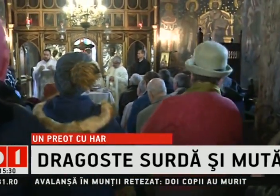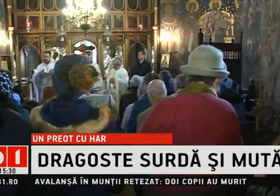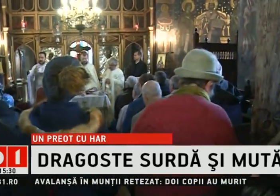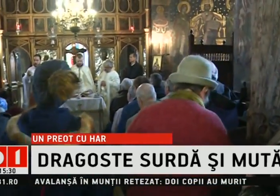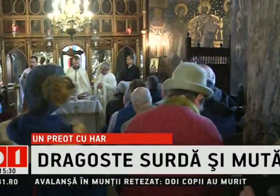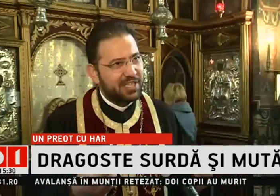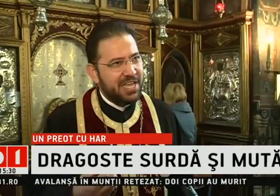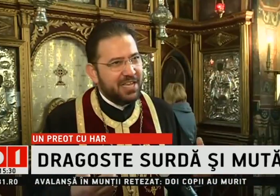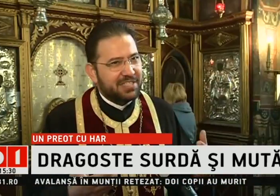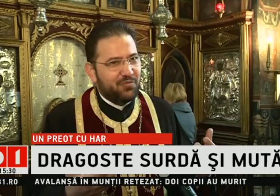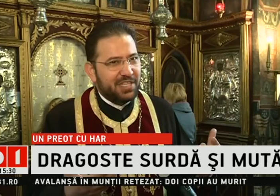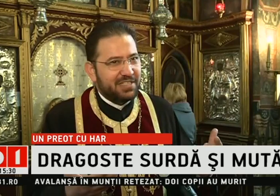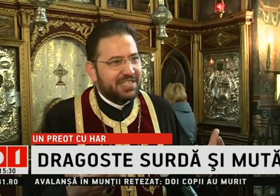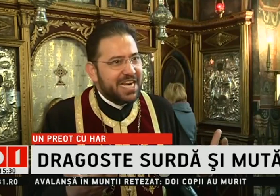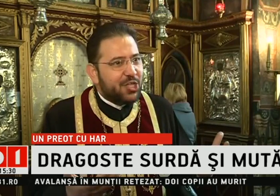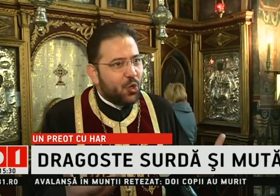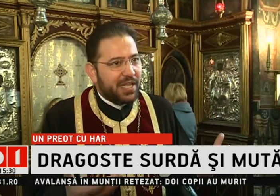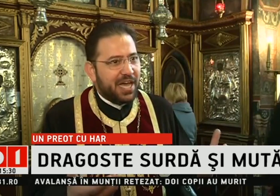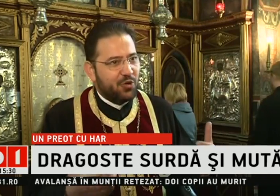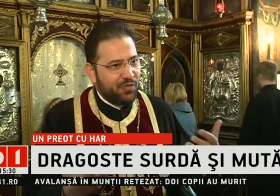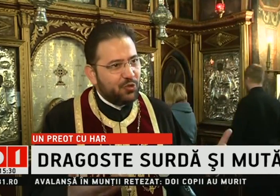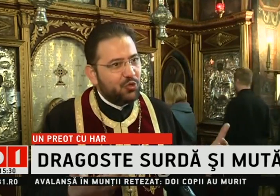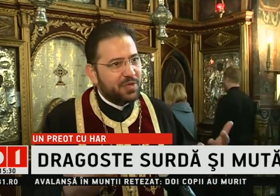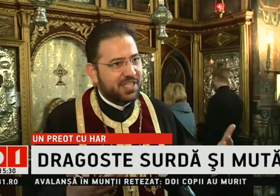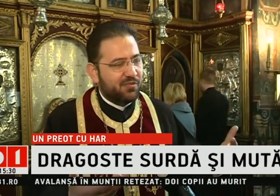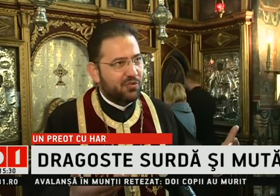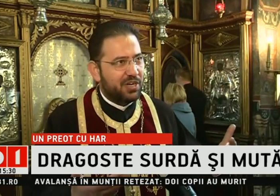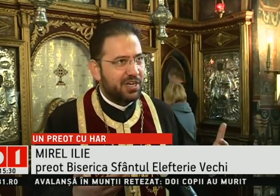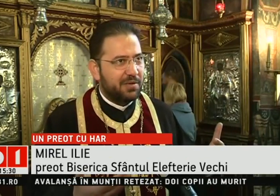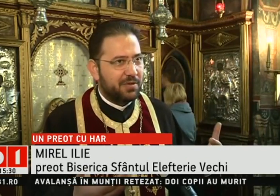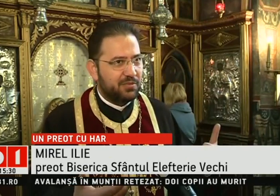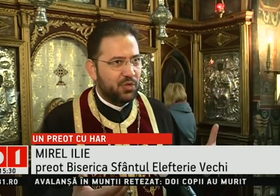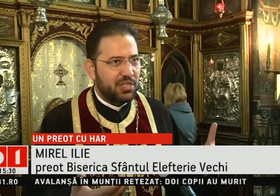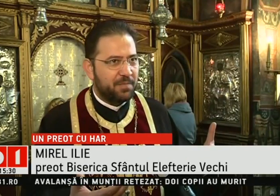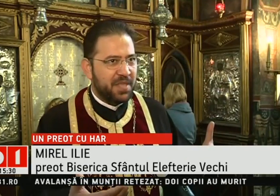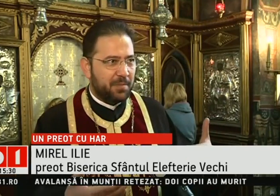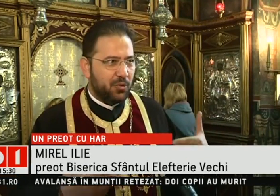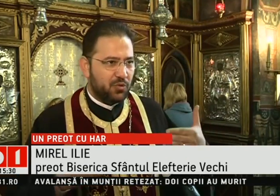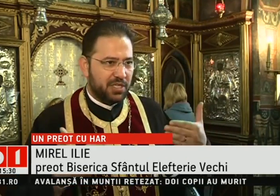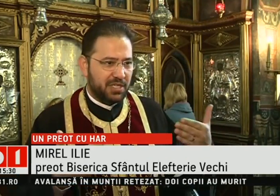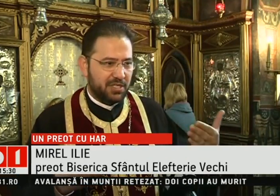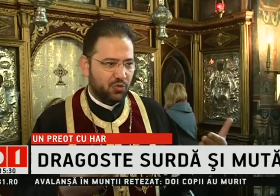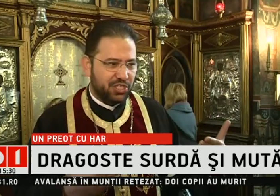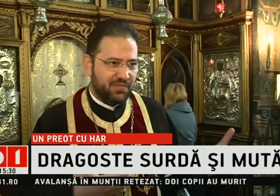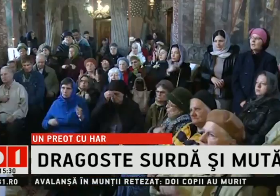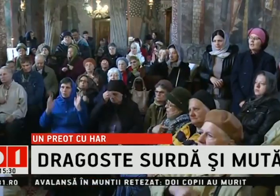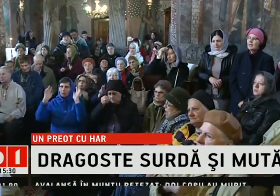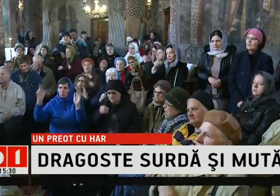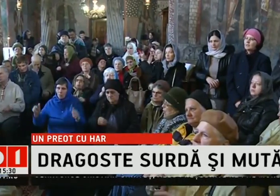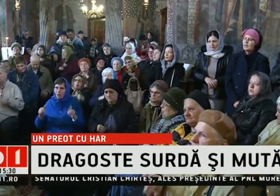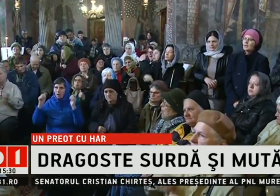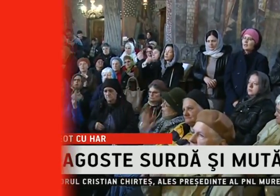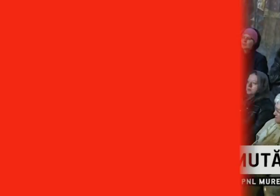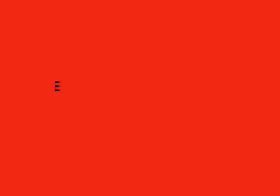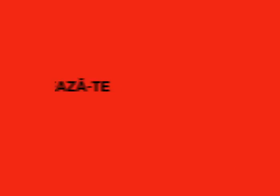Sunt foarte sensibili, sunt foarte trăitori ai cuvântului lui Dumnezeu. Noi, preotul slujește în fața